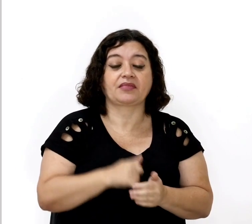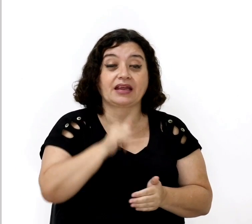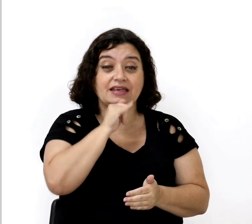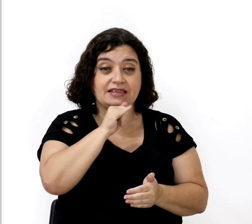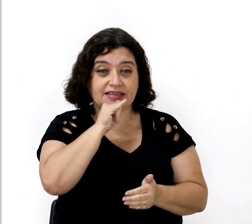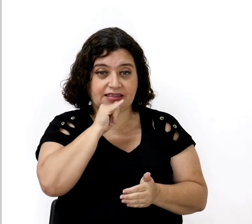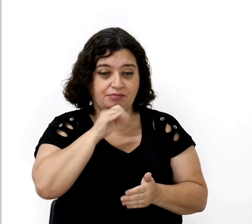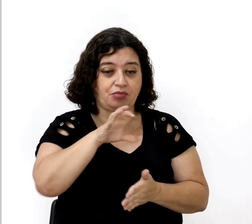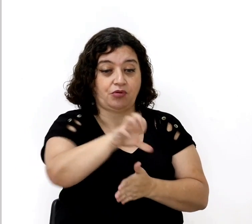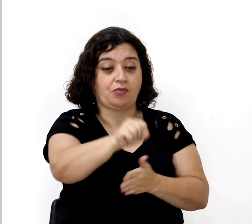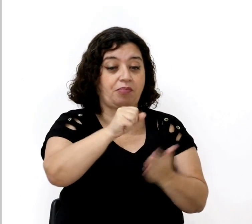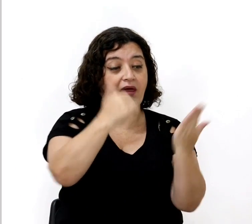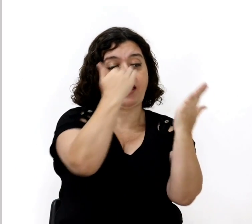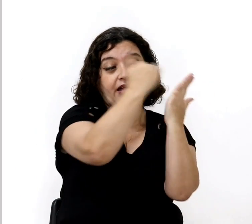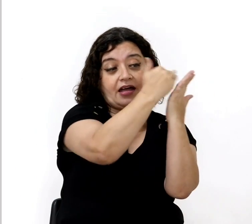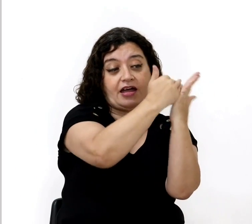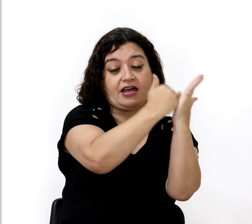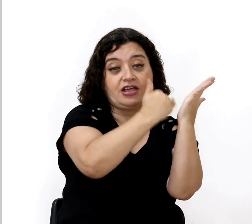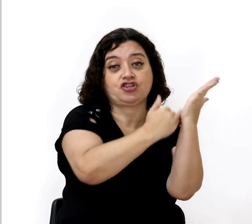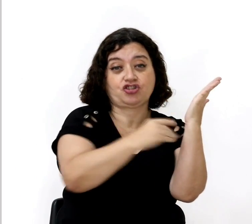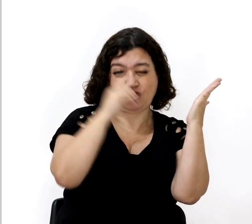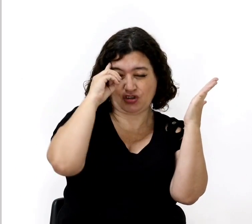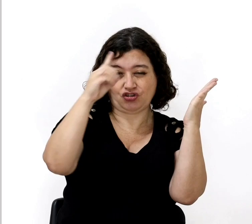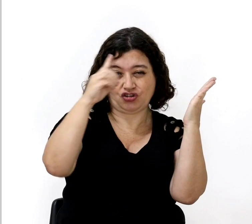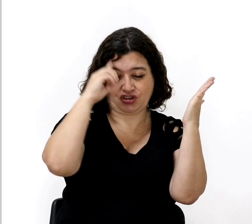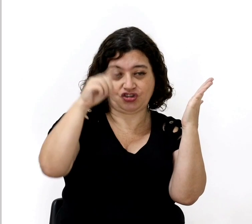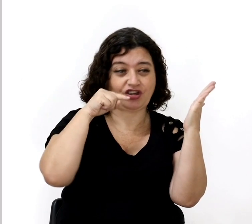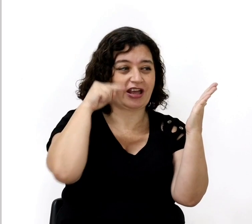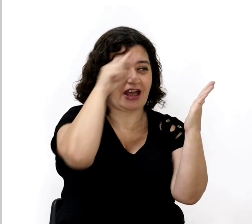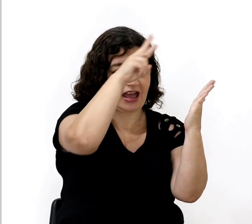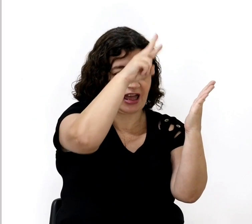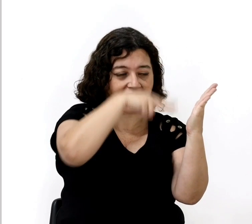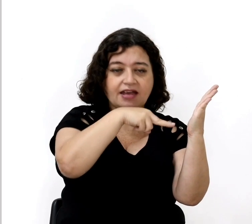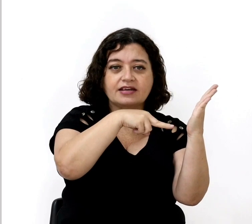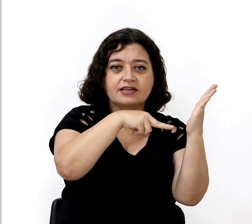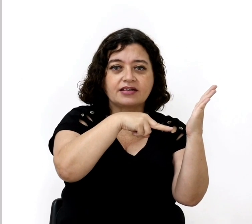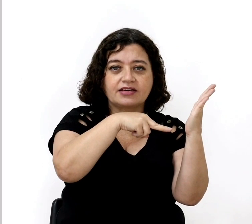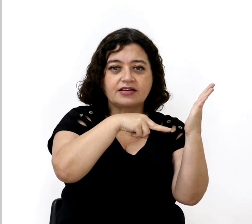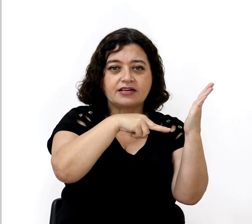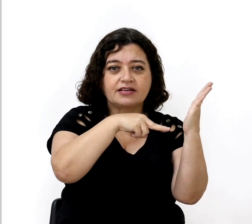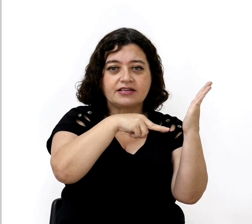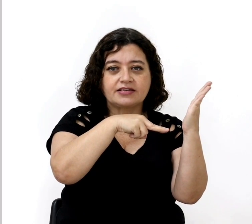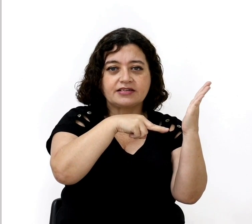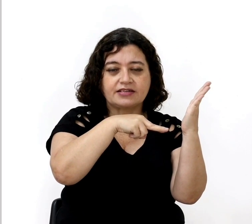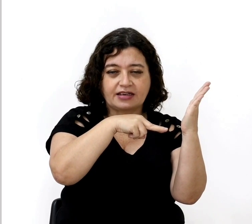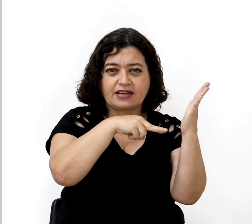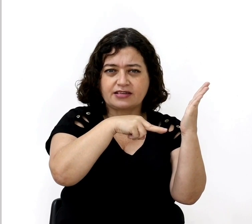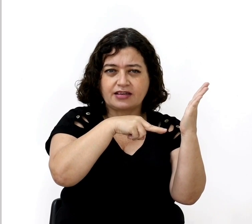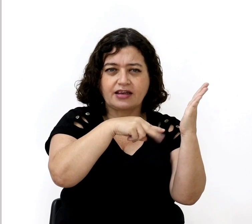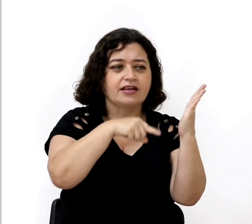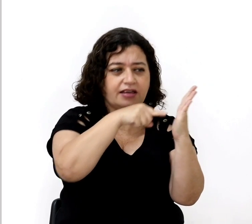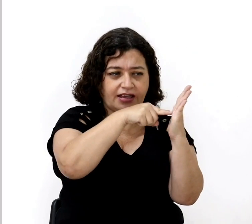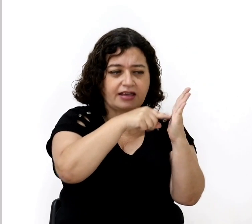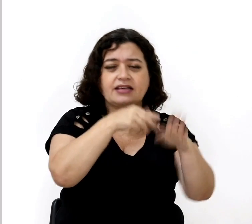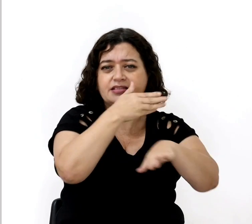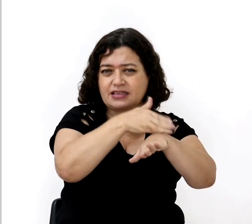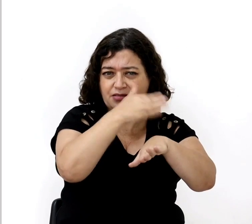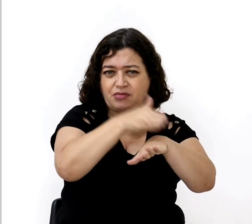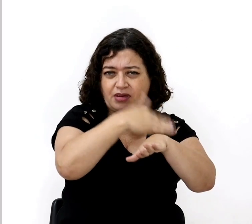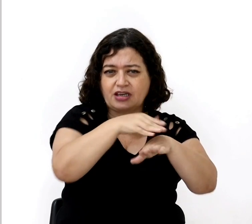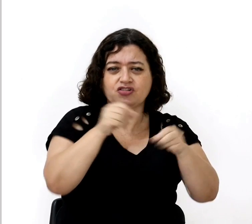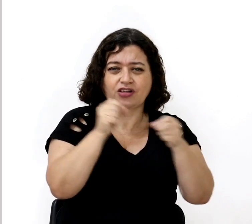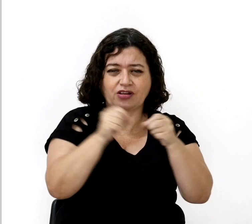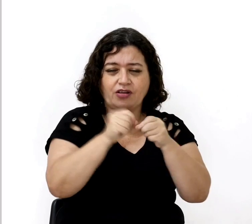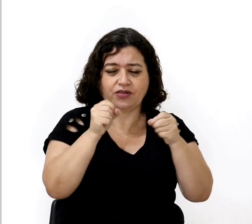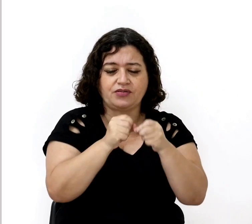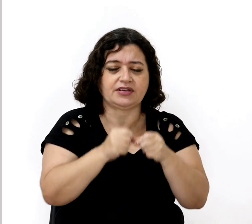da igreja e dizer assim, dessas atividades que eu programei para 2021, né? Nesse tempo de pandemia